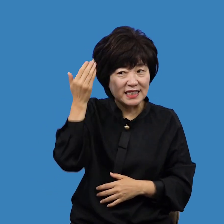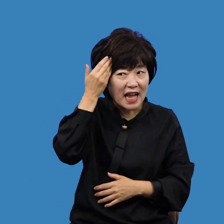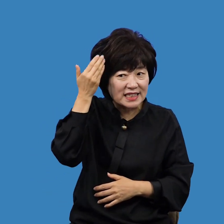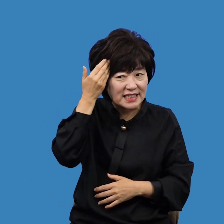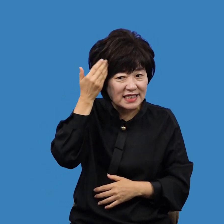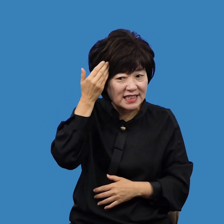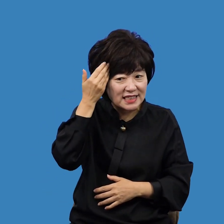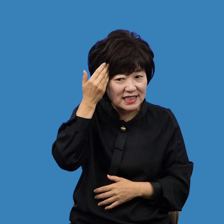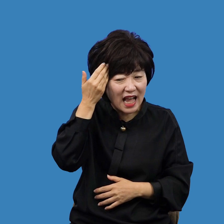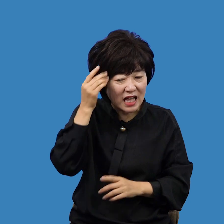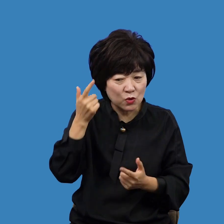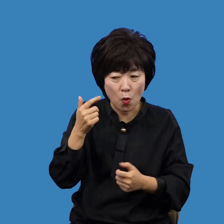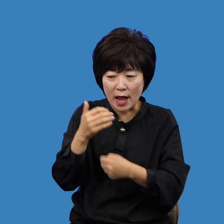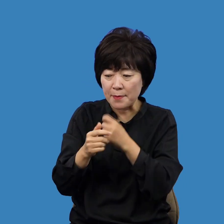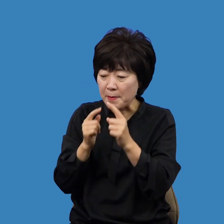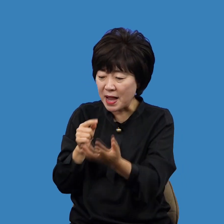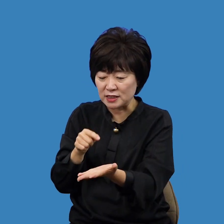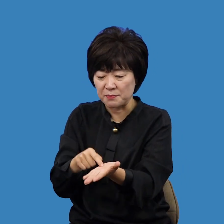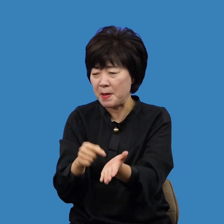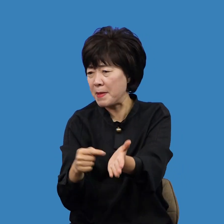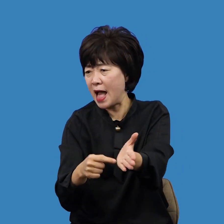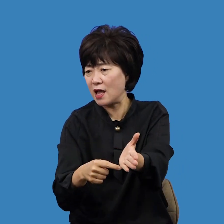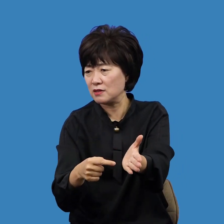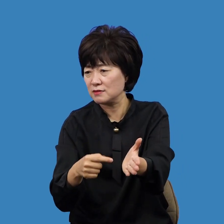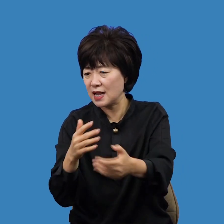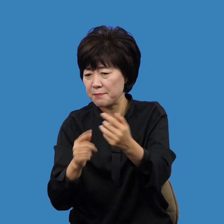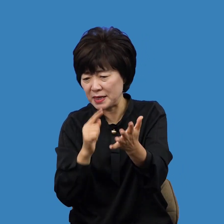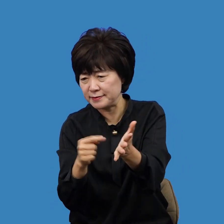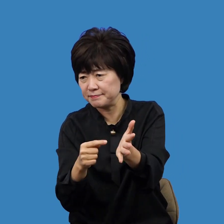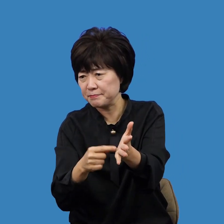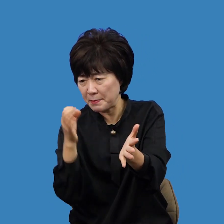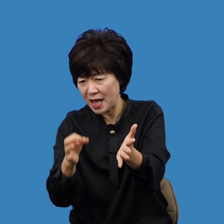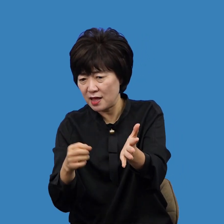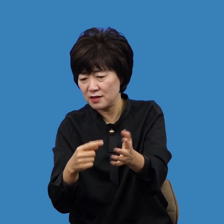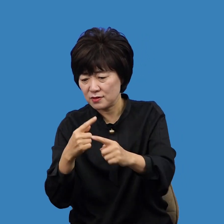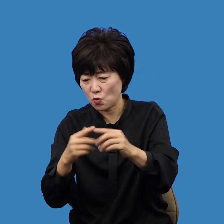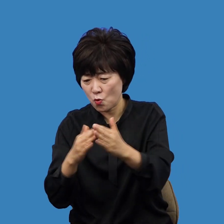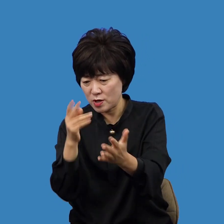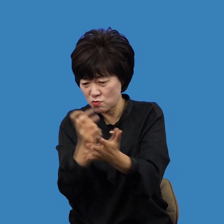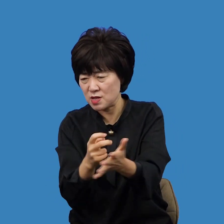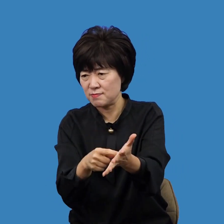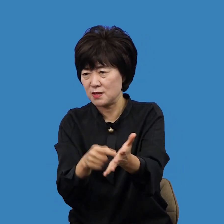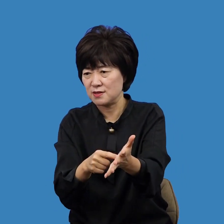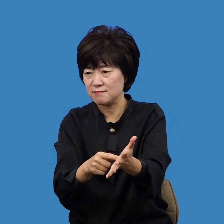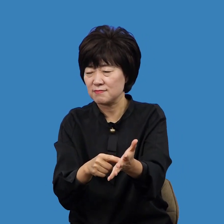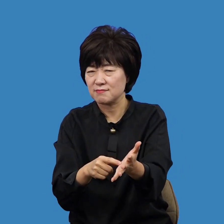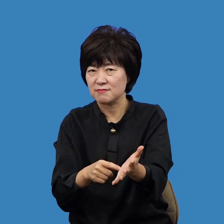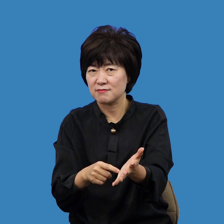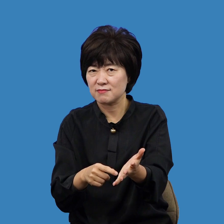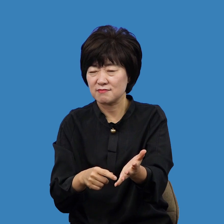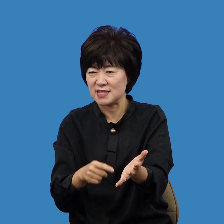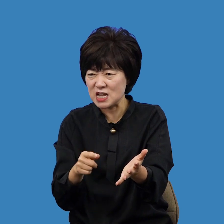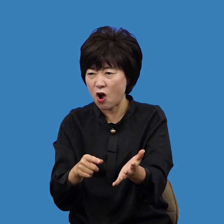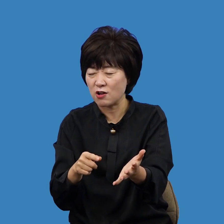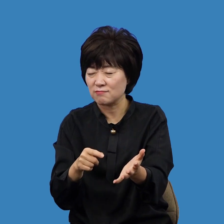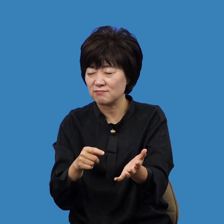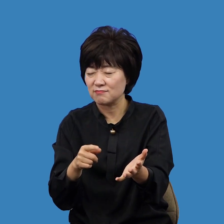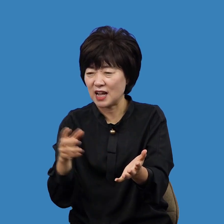아니라 말씀의 근거를 들어가면서 교리와 신학과 이걸